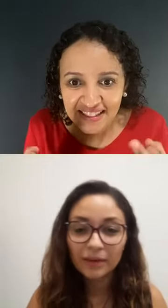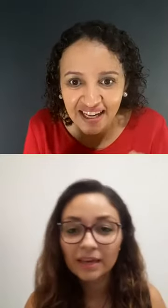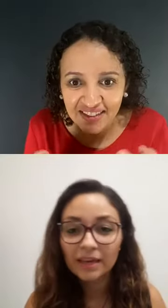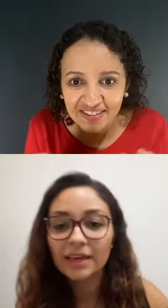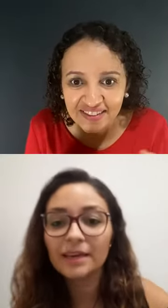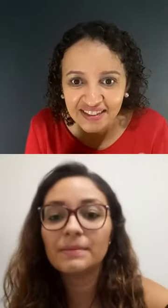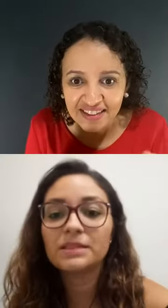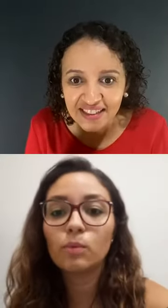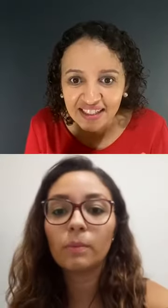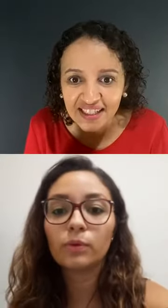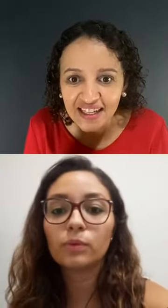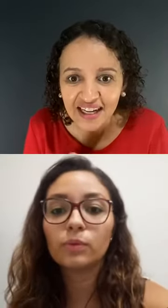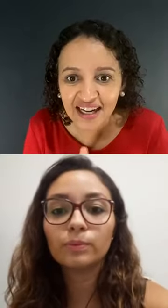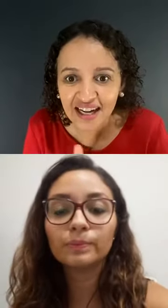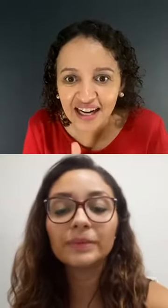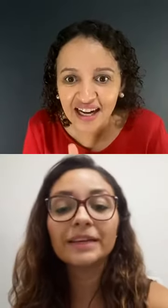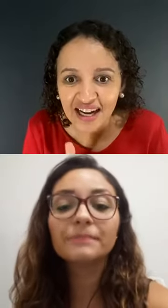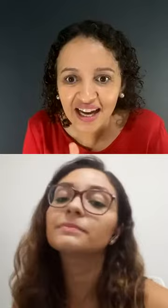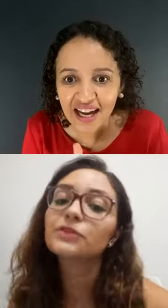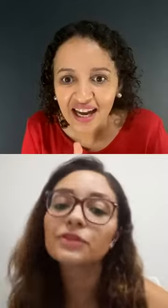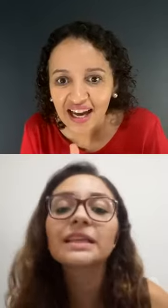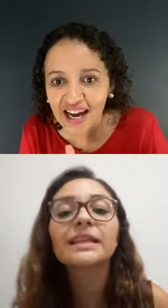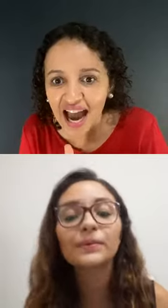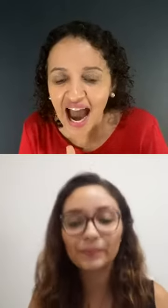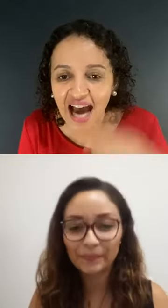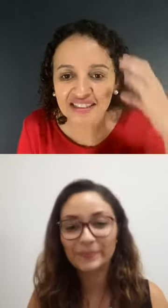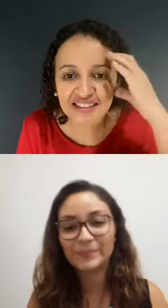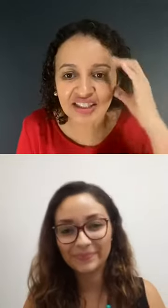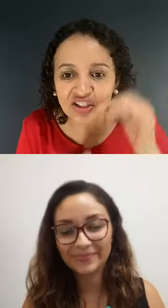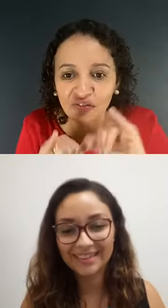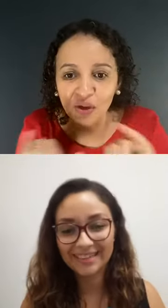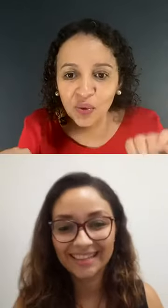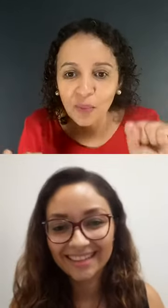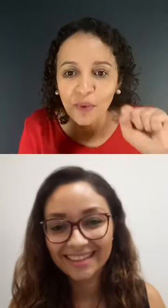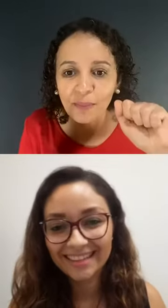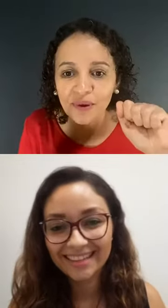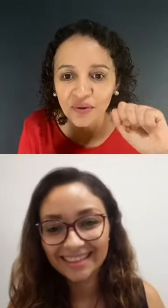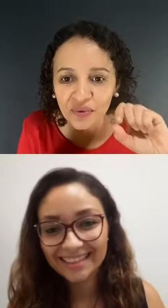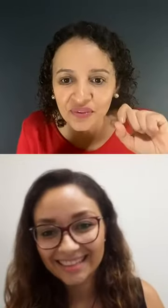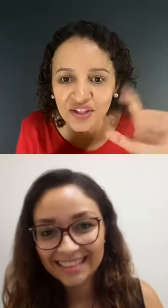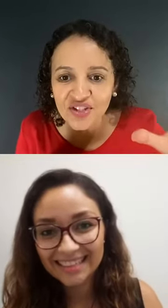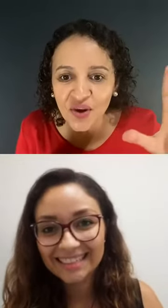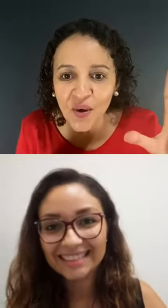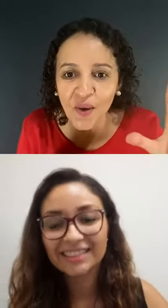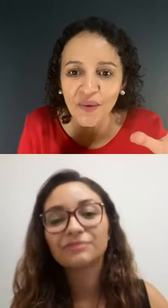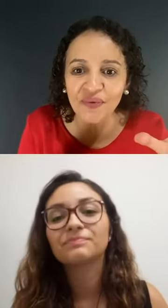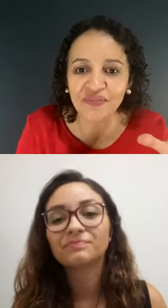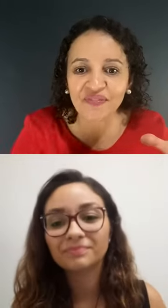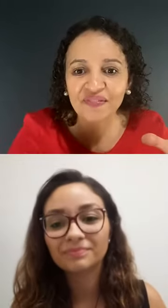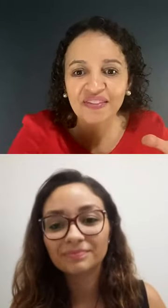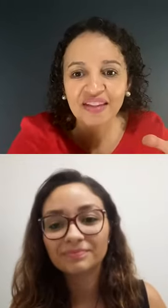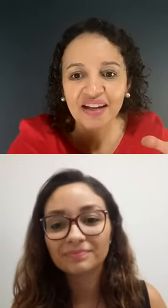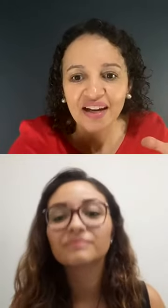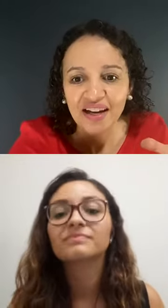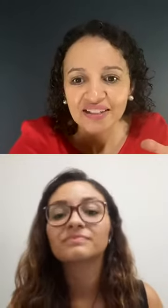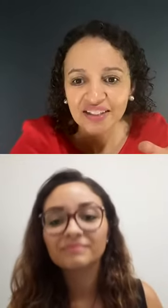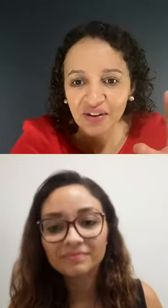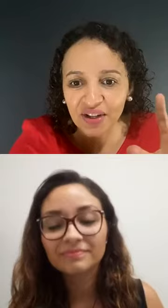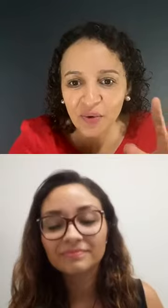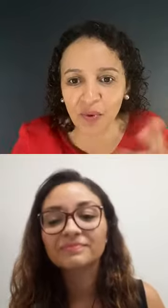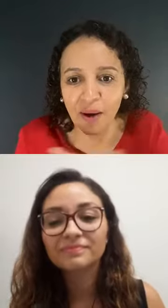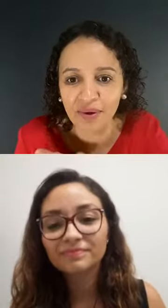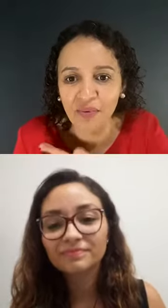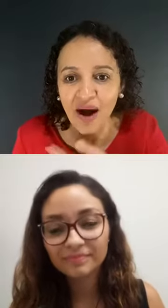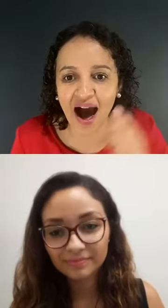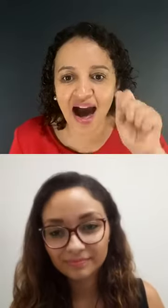Tá certo. Ok, mais alguma pergunta? A Cíntia falou, boa pergunta, Sol. Chegou